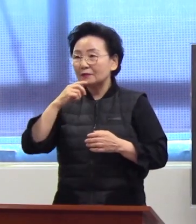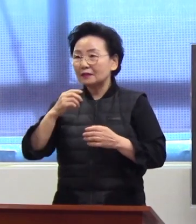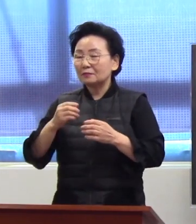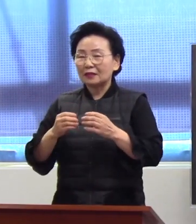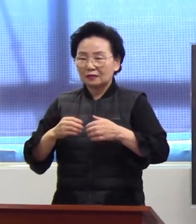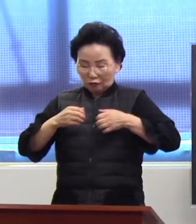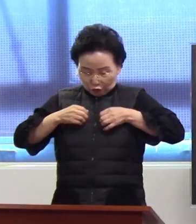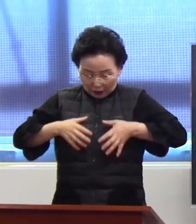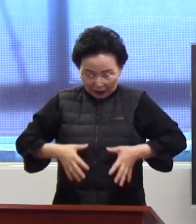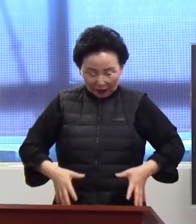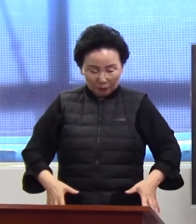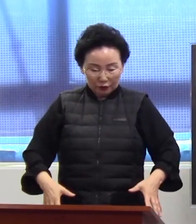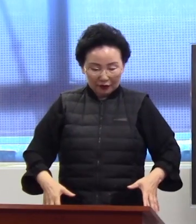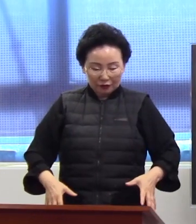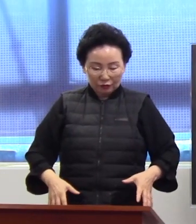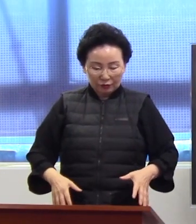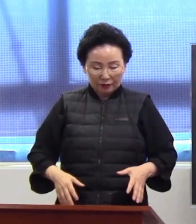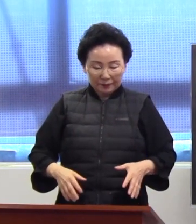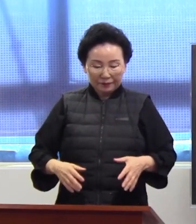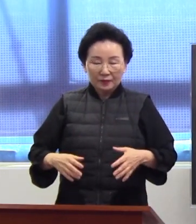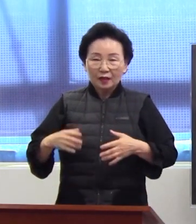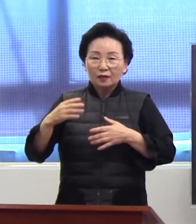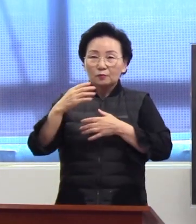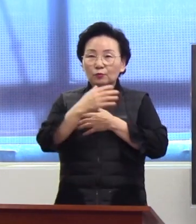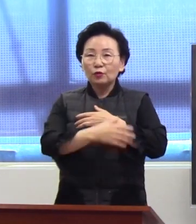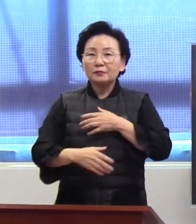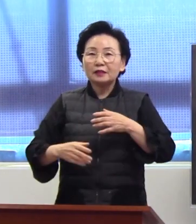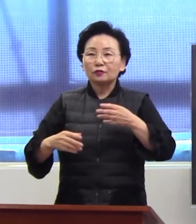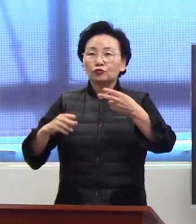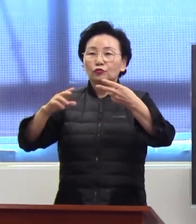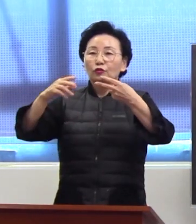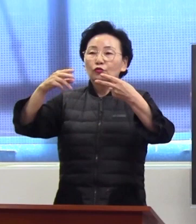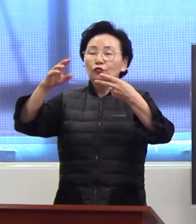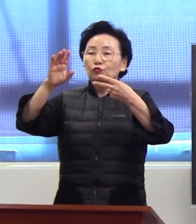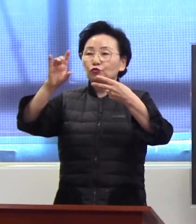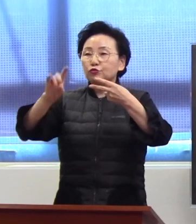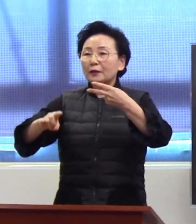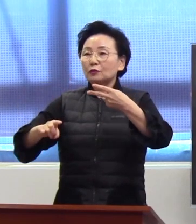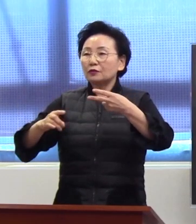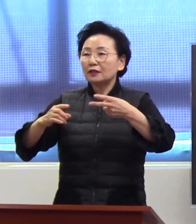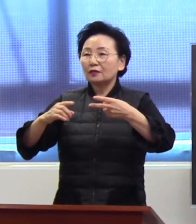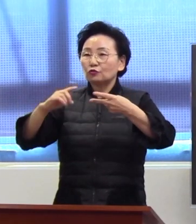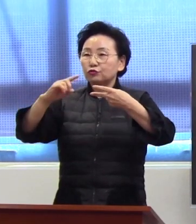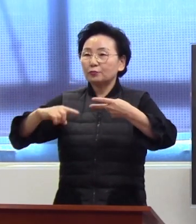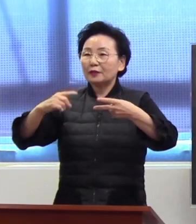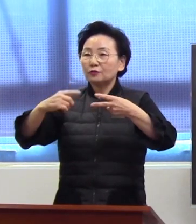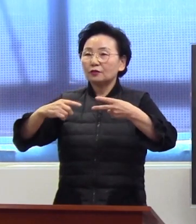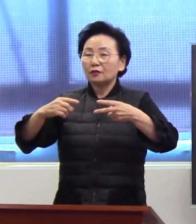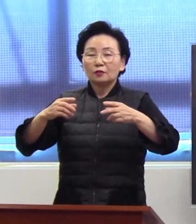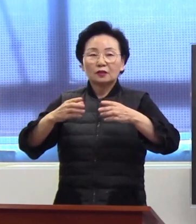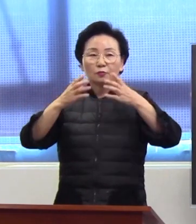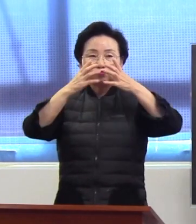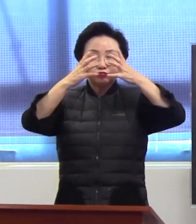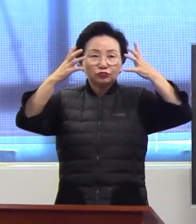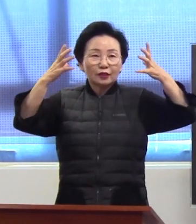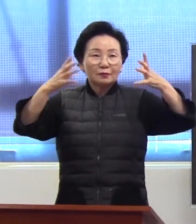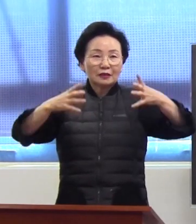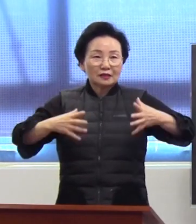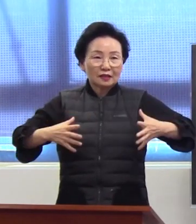그냥 막 쫙 퍼져가지고 몸이 두 배로 그냥 부은 거야. 막